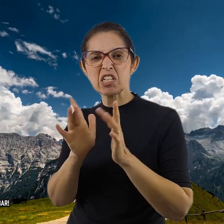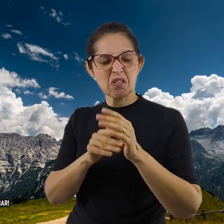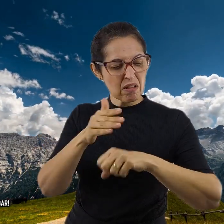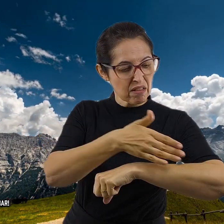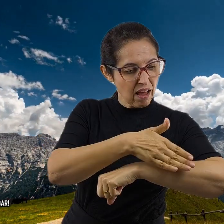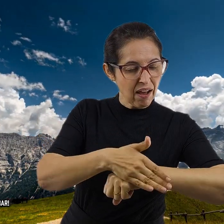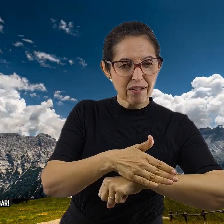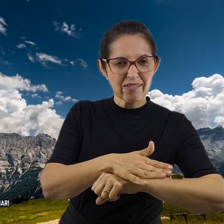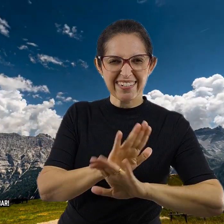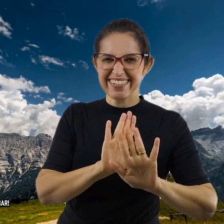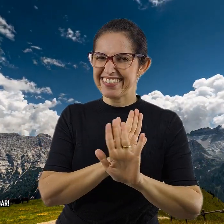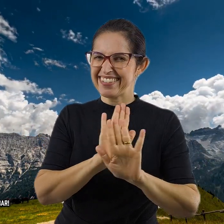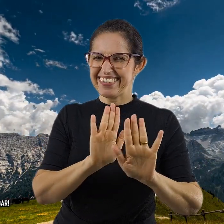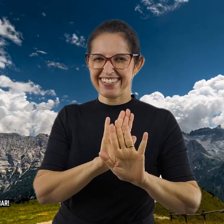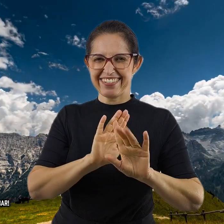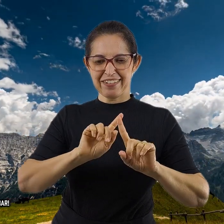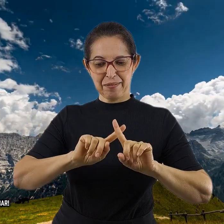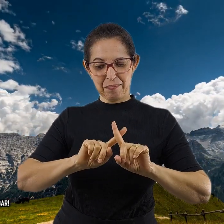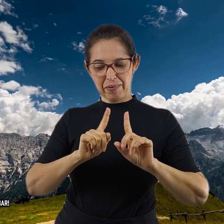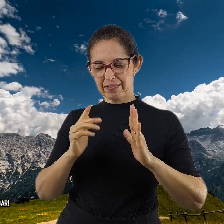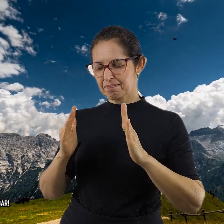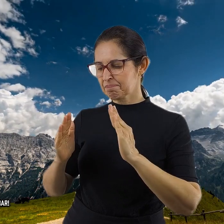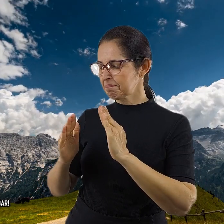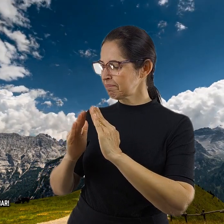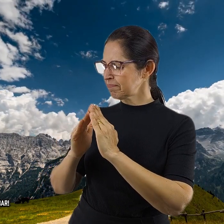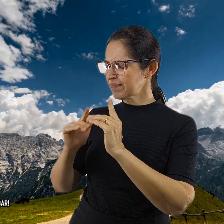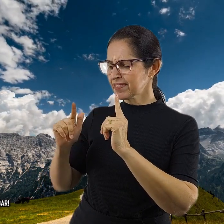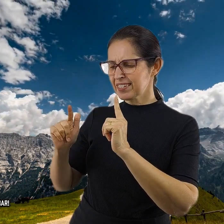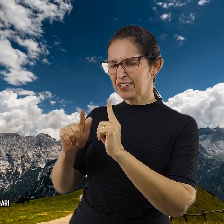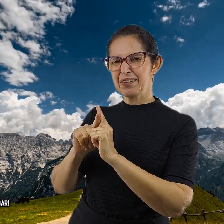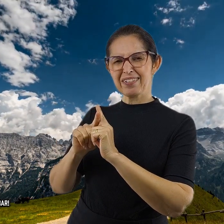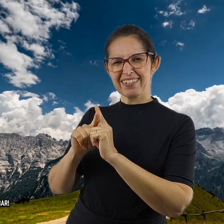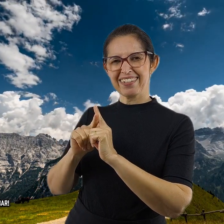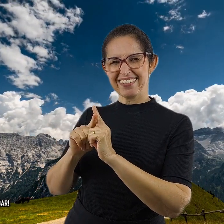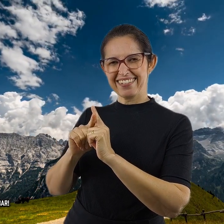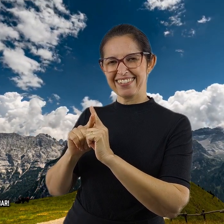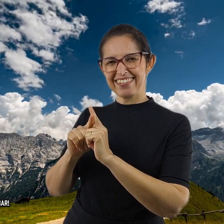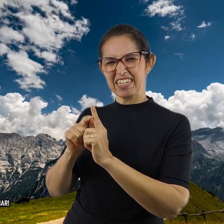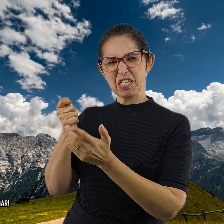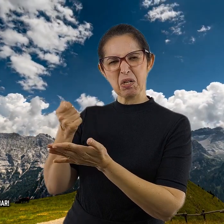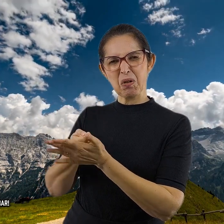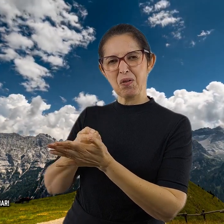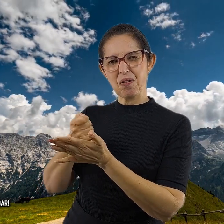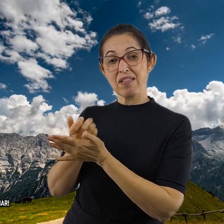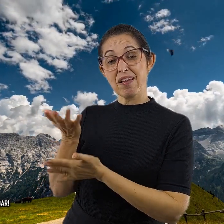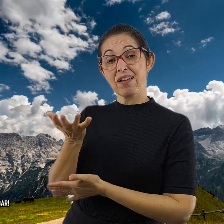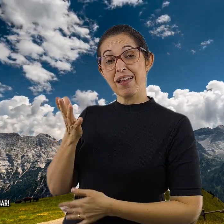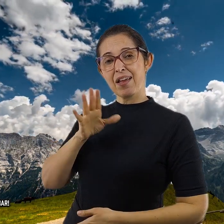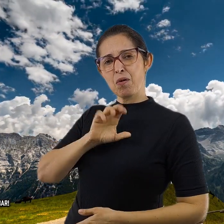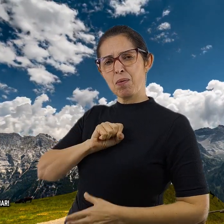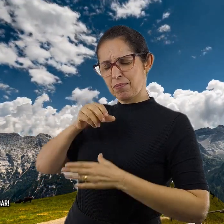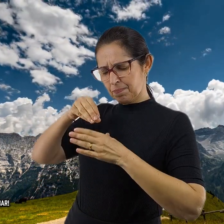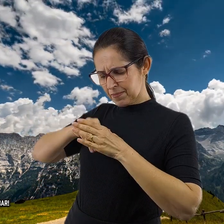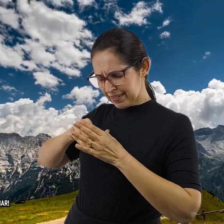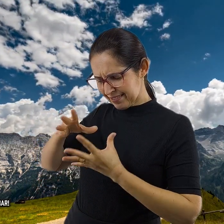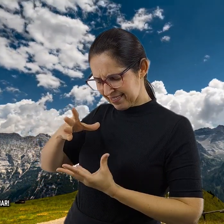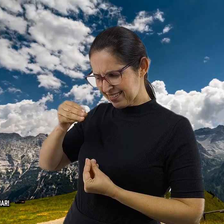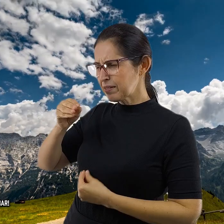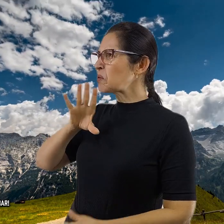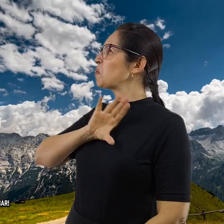Mas é a igreja que busca o amor da sua alma, o meu grande